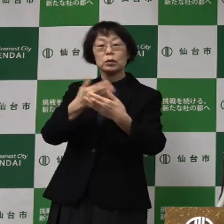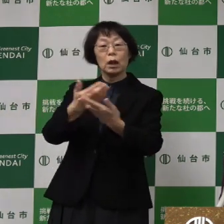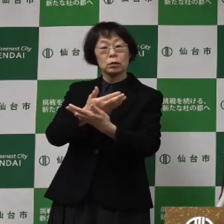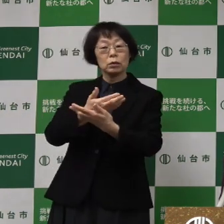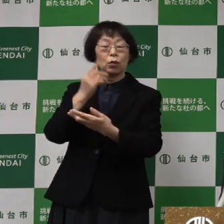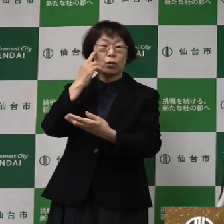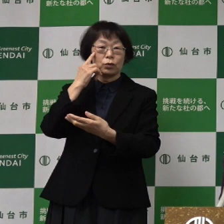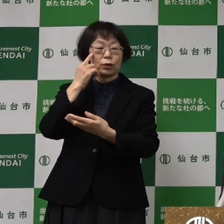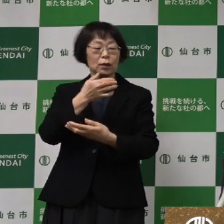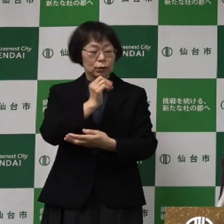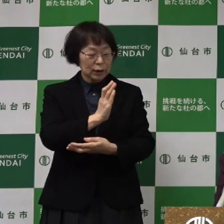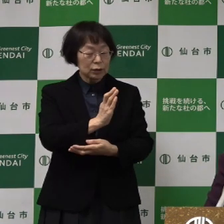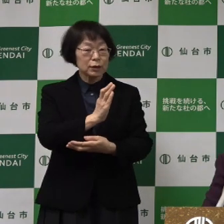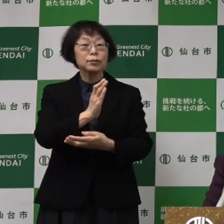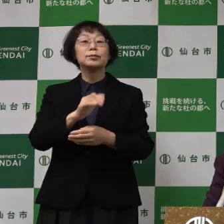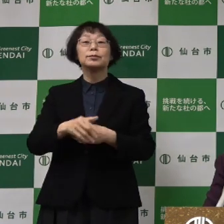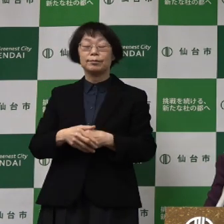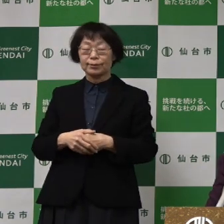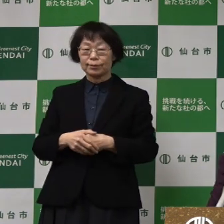に考えてよろしいでしょうか。